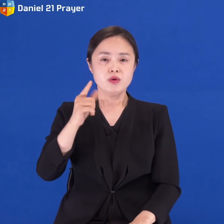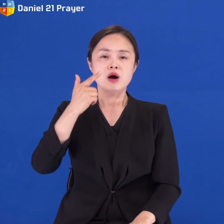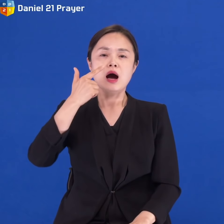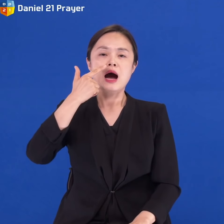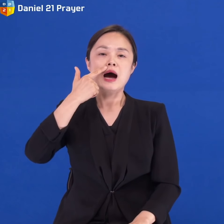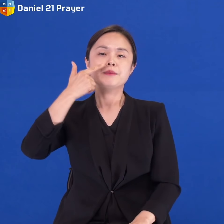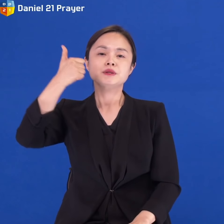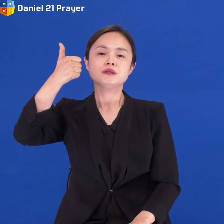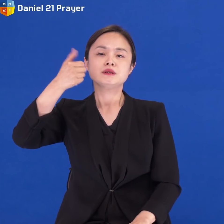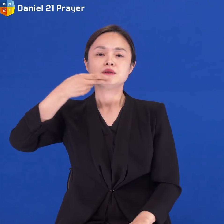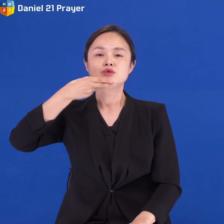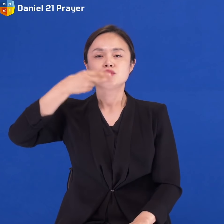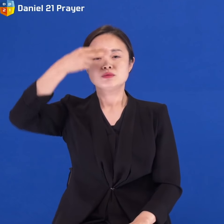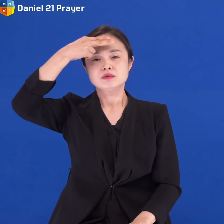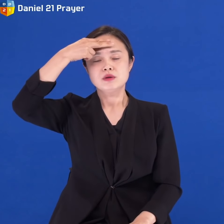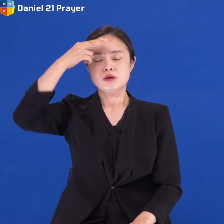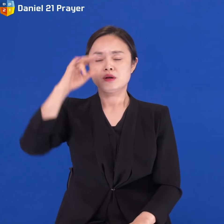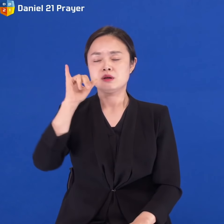술 중독과